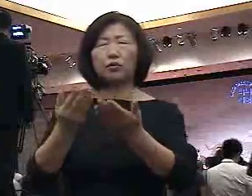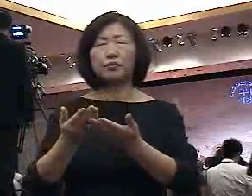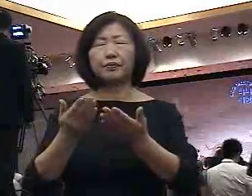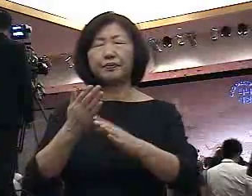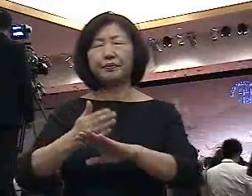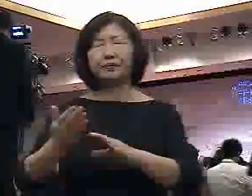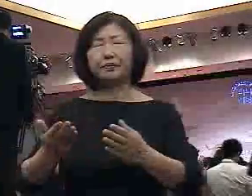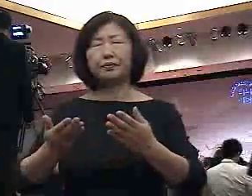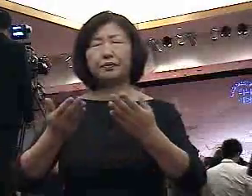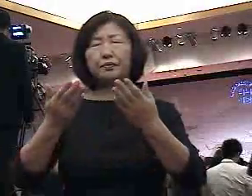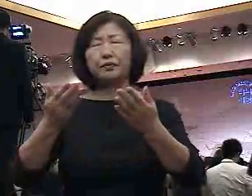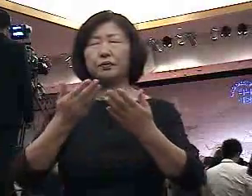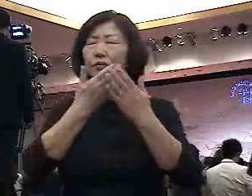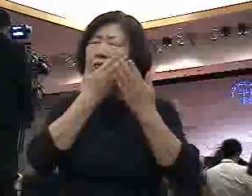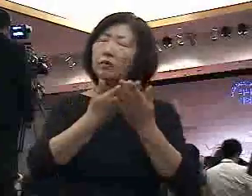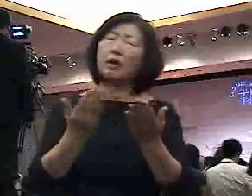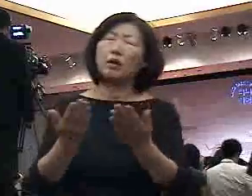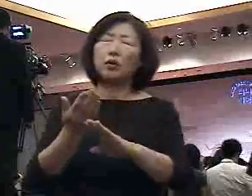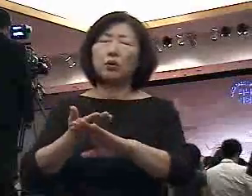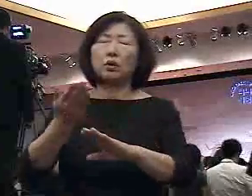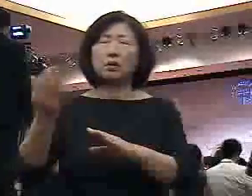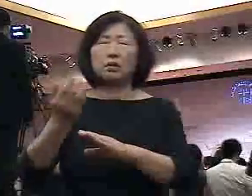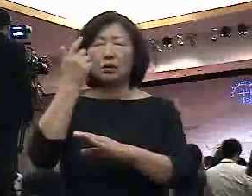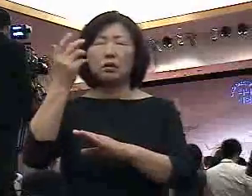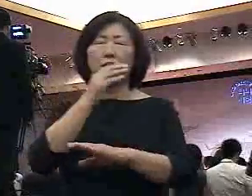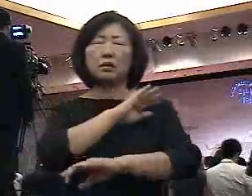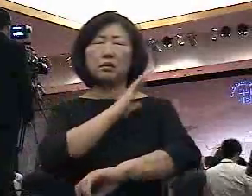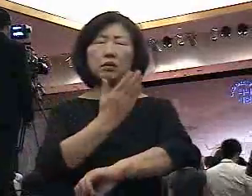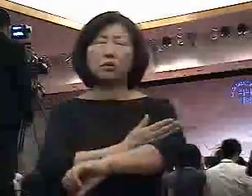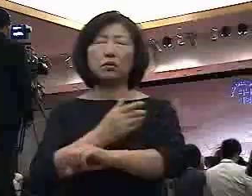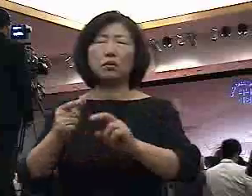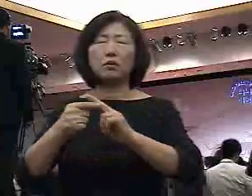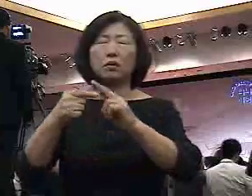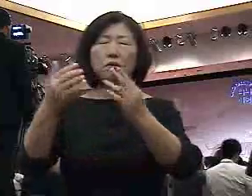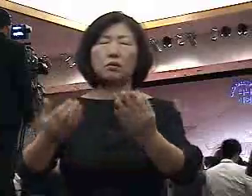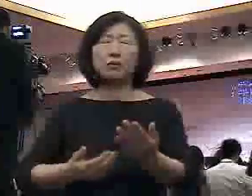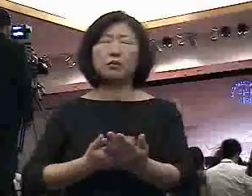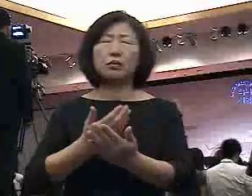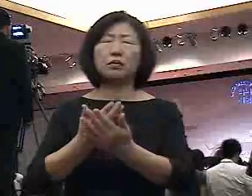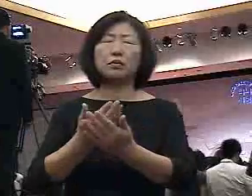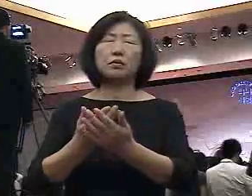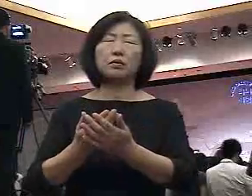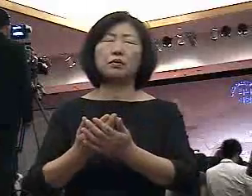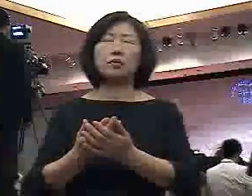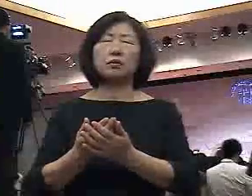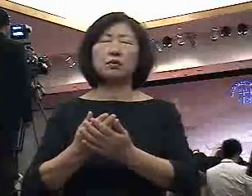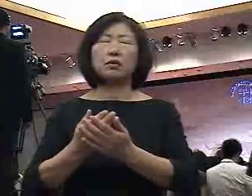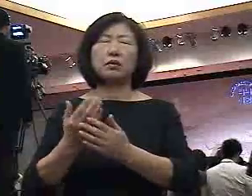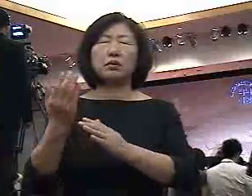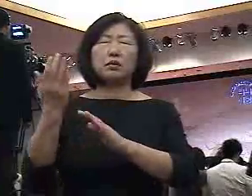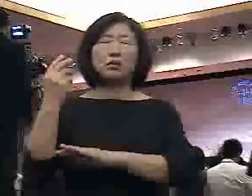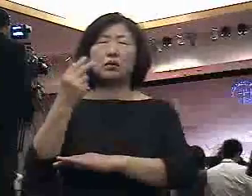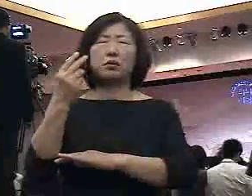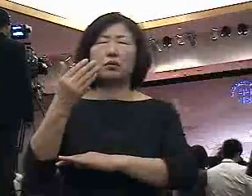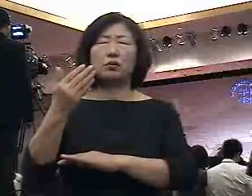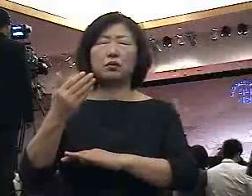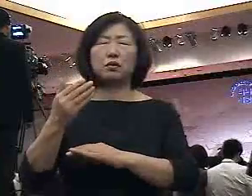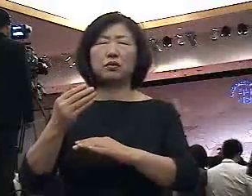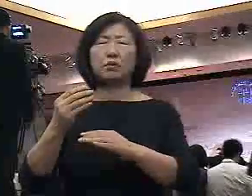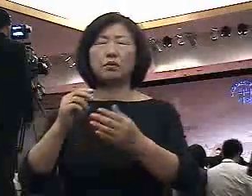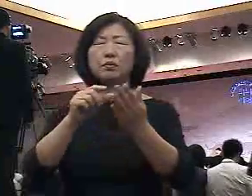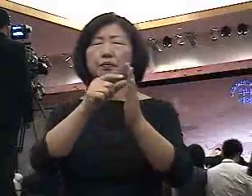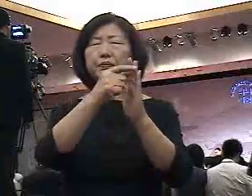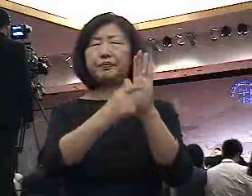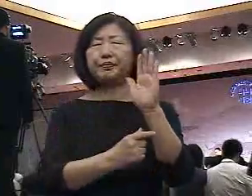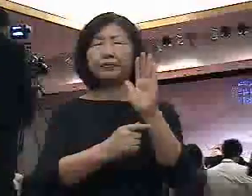드립니다. 귀한 사역 위에 성령님의 능력으로 함께하여 주옵소서. 2009년도 저희 교회